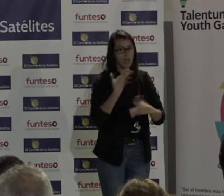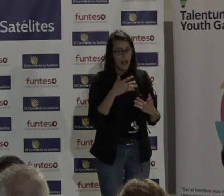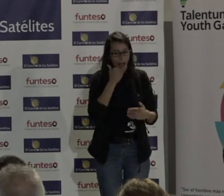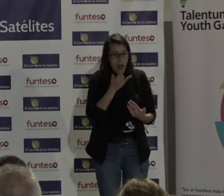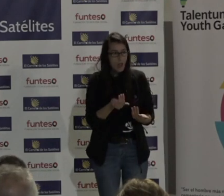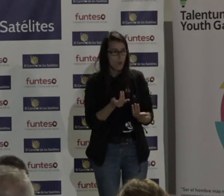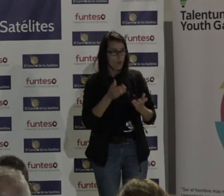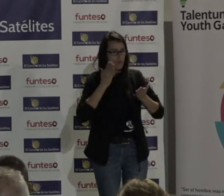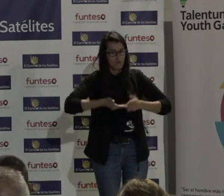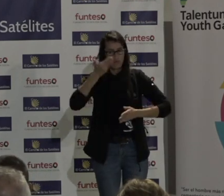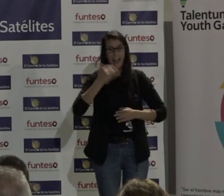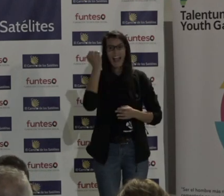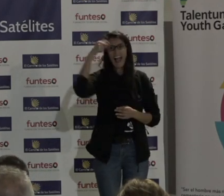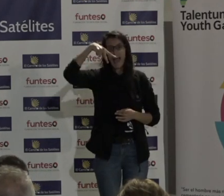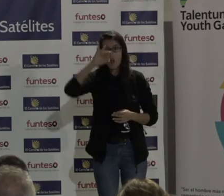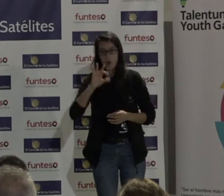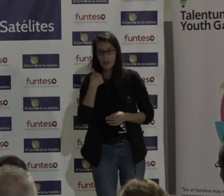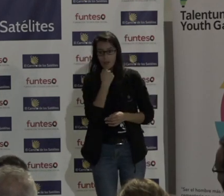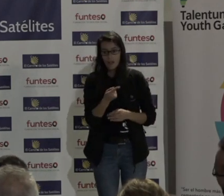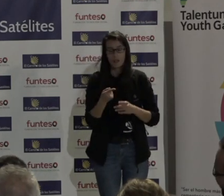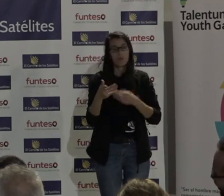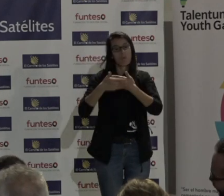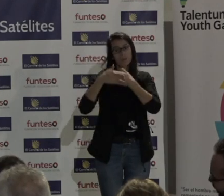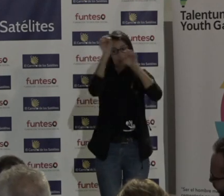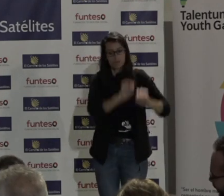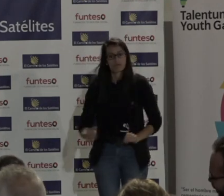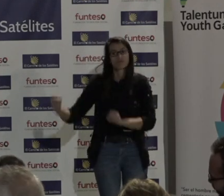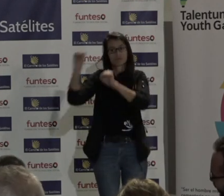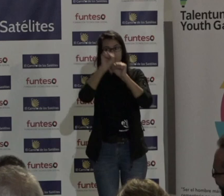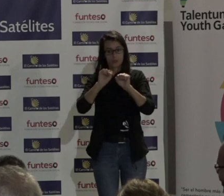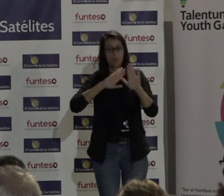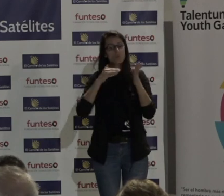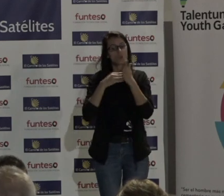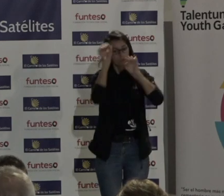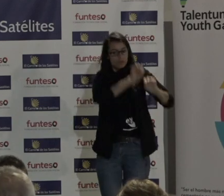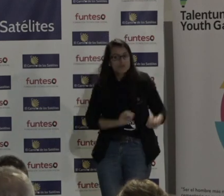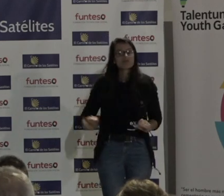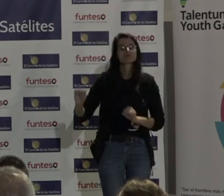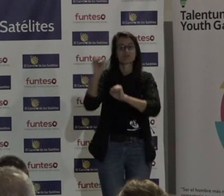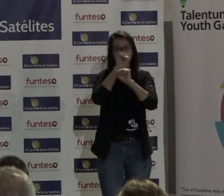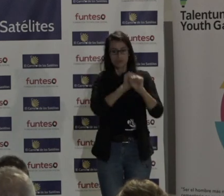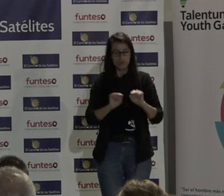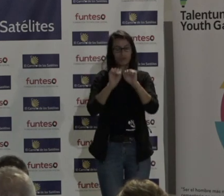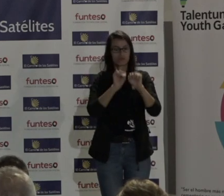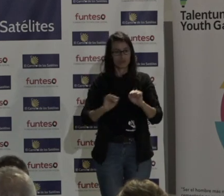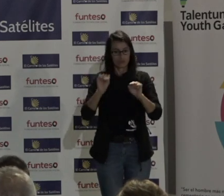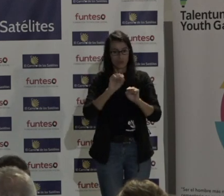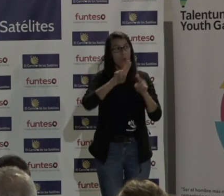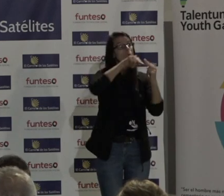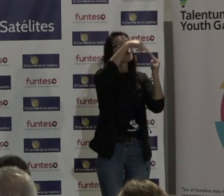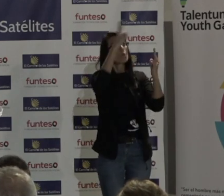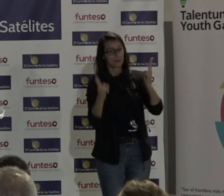importante. Jano es el protector de las puertas, es el protector de los puertos, es el protector de los